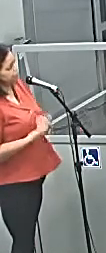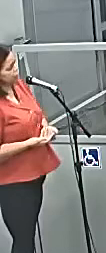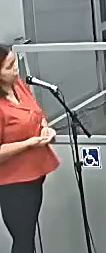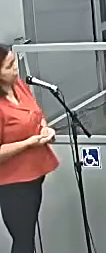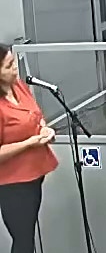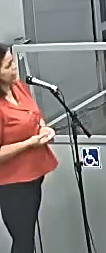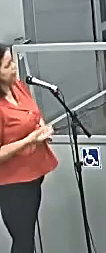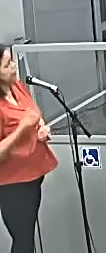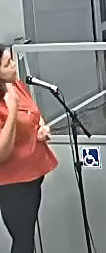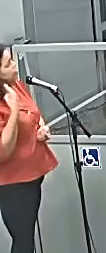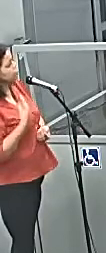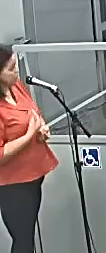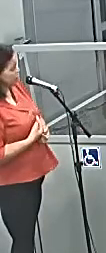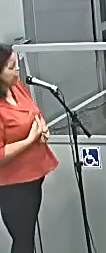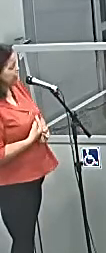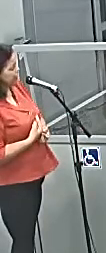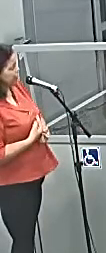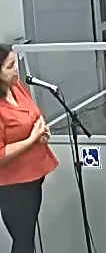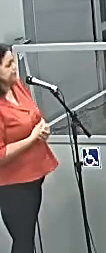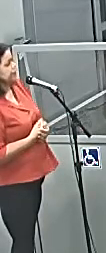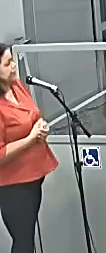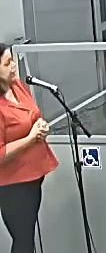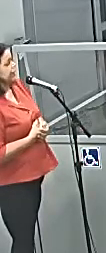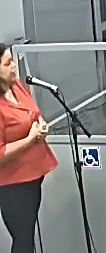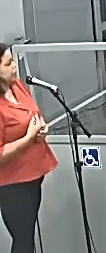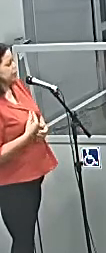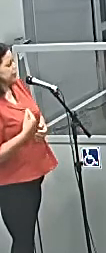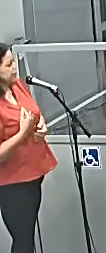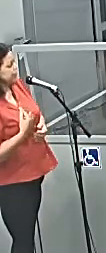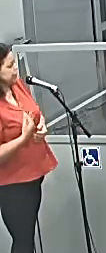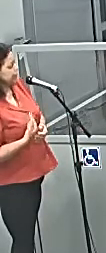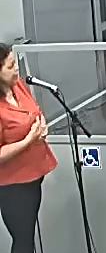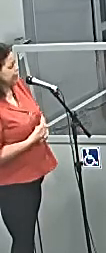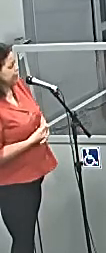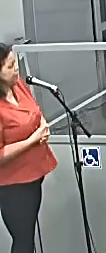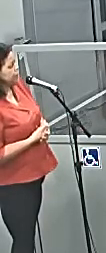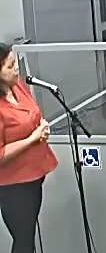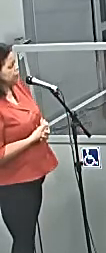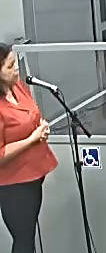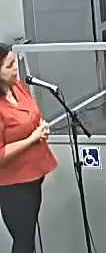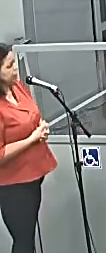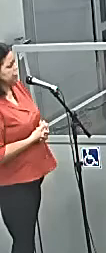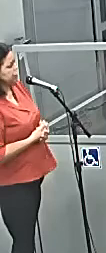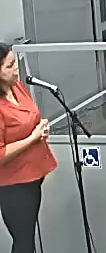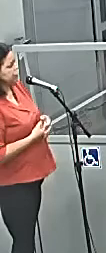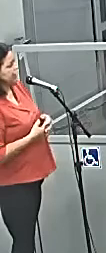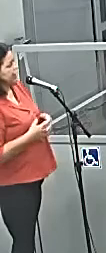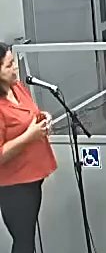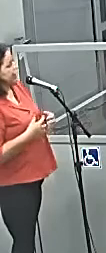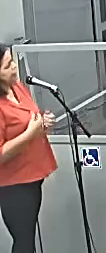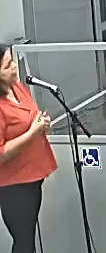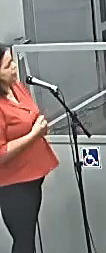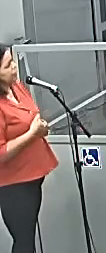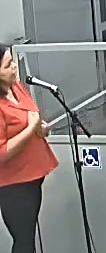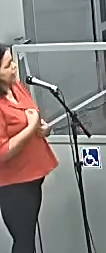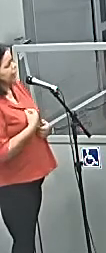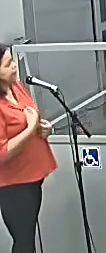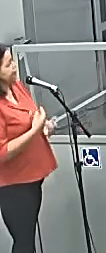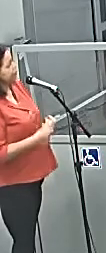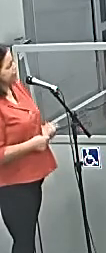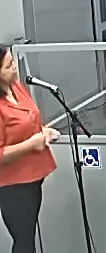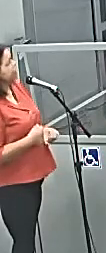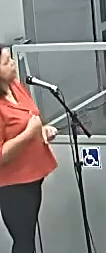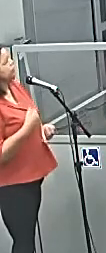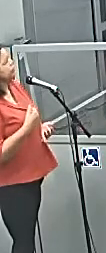percebe muitas dificuldades que o surdo enfrenta e uma demanda que está aparecendo muito pra gente é a questão da